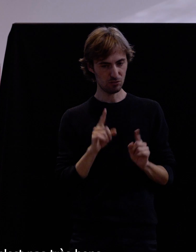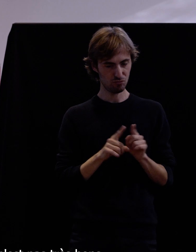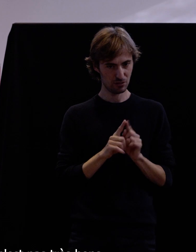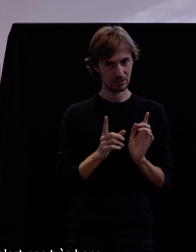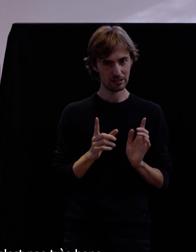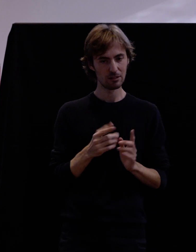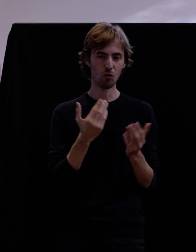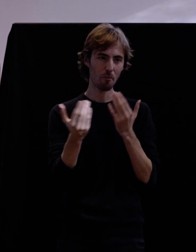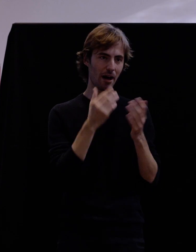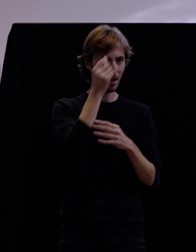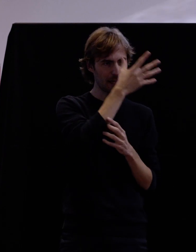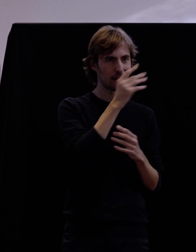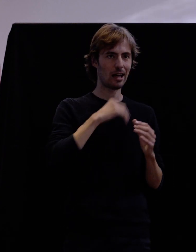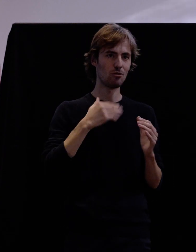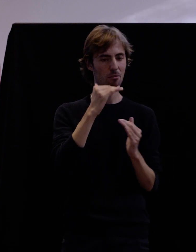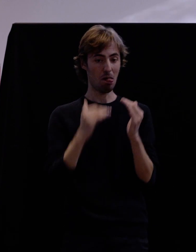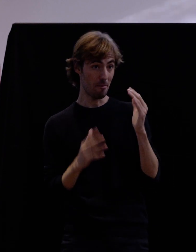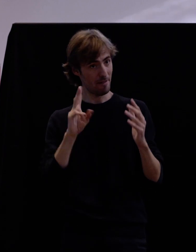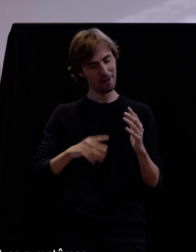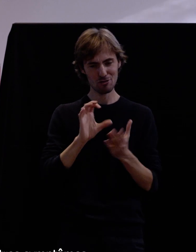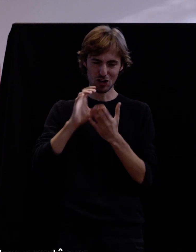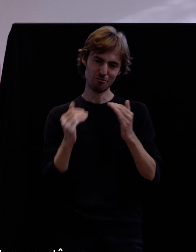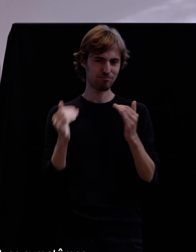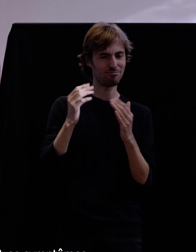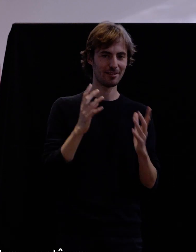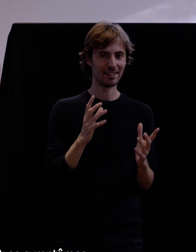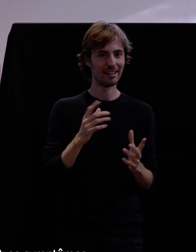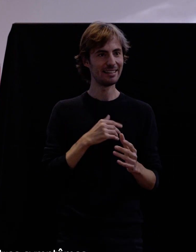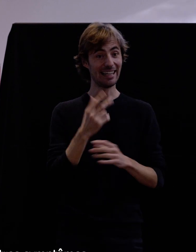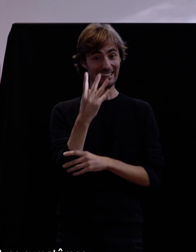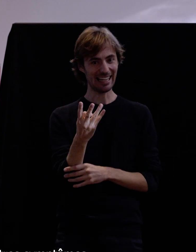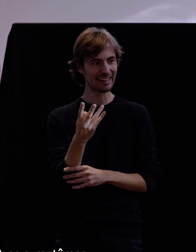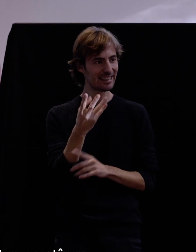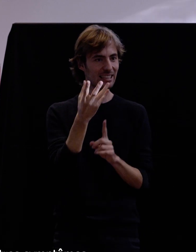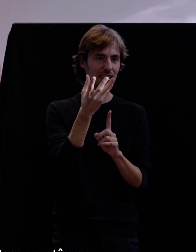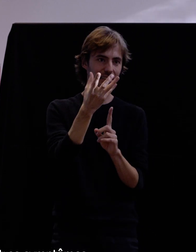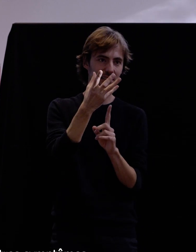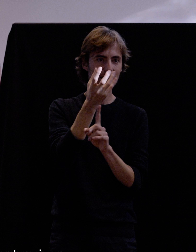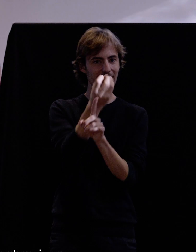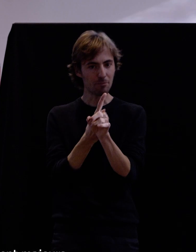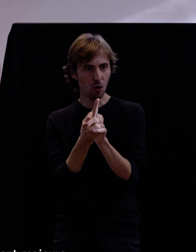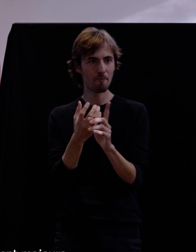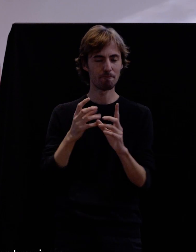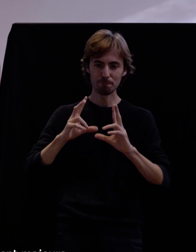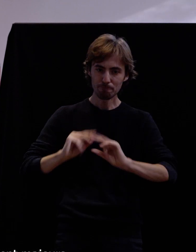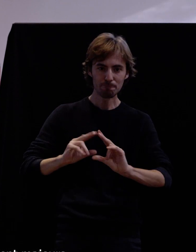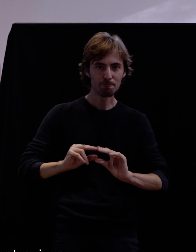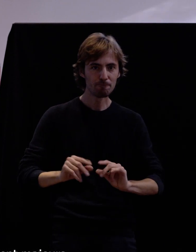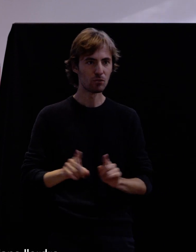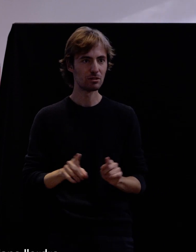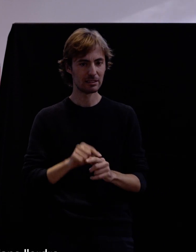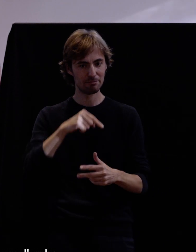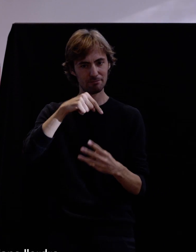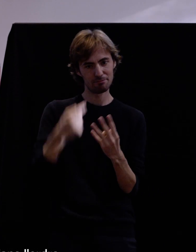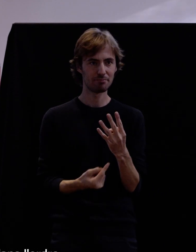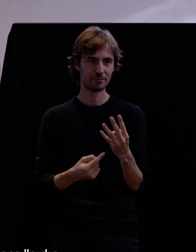par rapport aux Américains, mais là on a fait des choses réelles. On a décrit 4 autres symptômes, 4 autres signes qui sont absolument majeurs dans le syndrome.